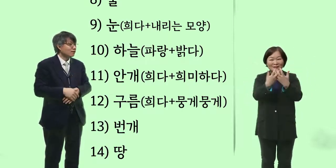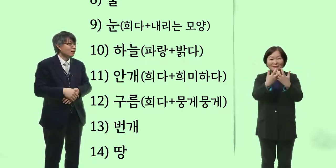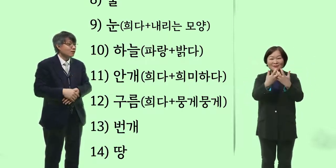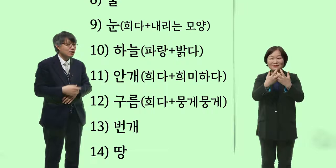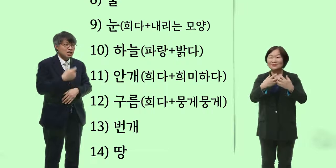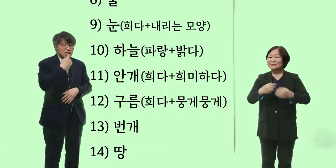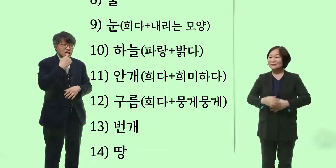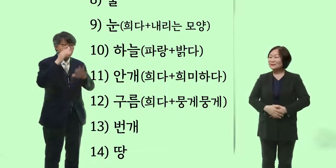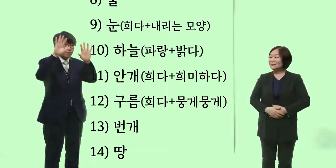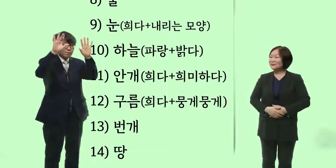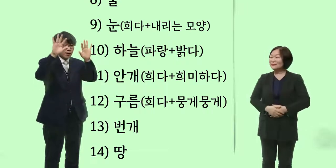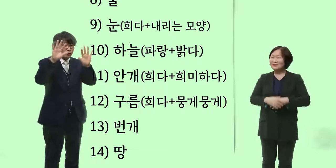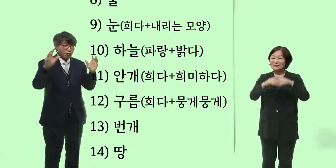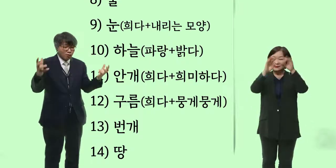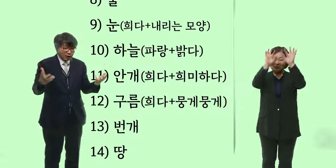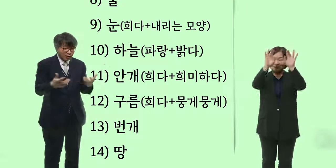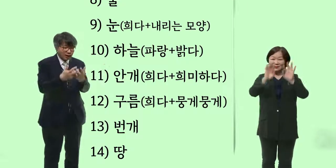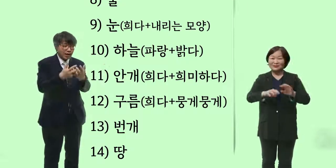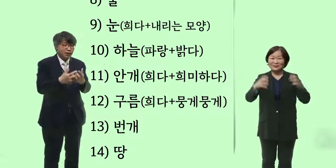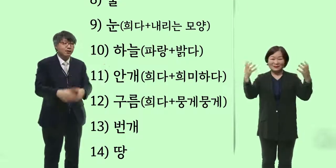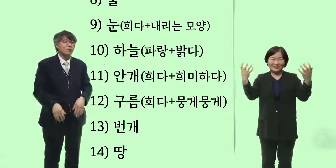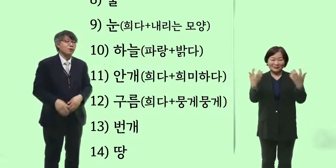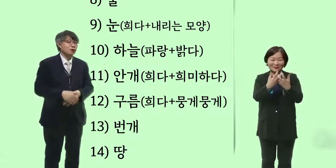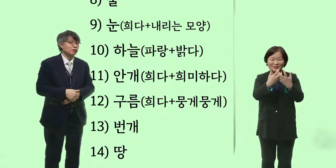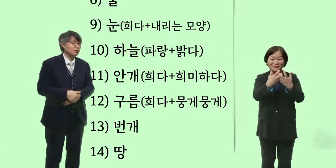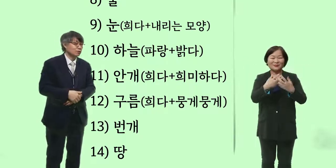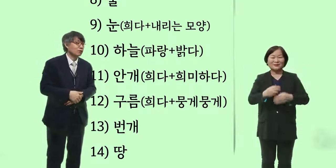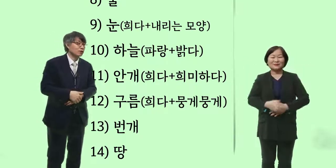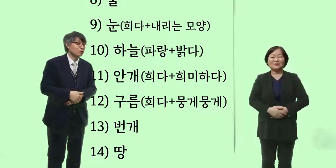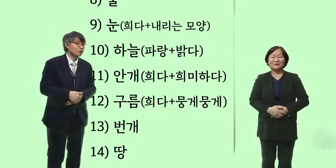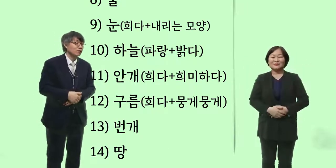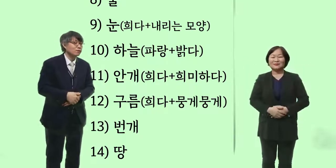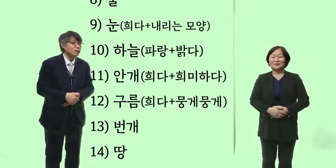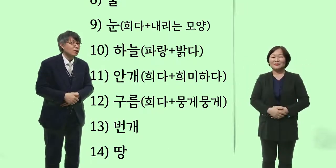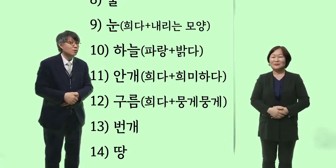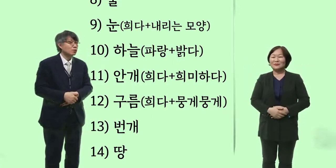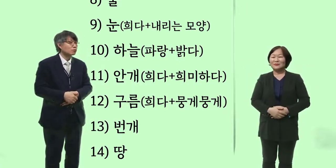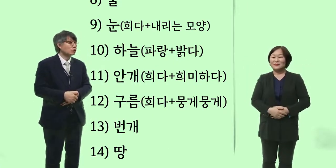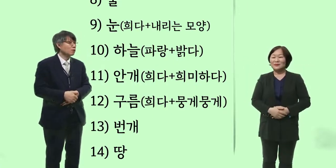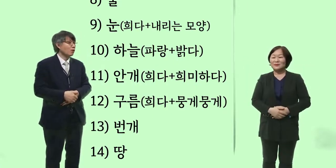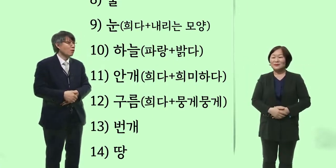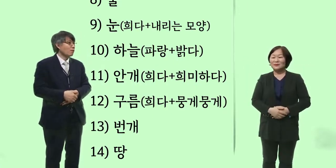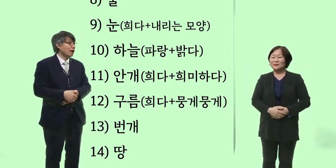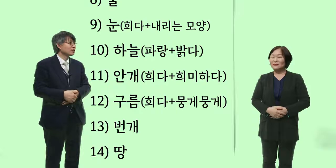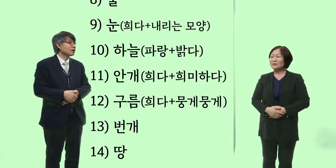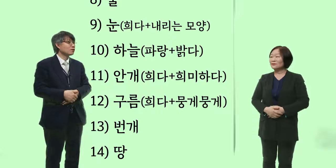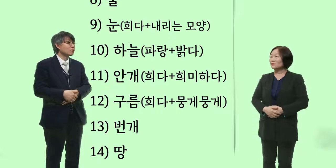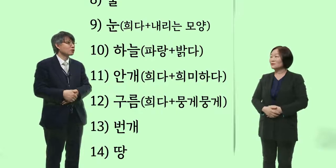네. 눈이 많이 와고 가득하다. 이렇게 표현할 수도 있고요. 또 눈이 뭐 많이 내리는